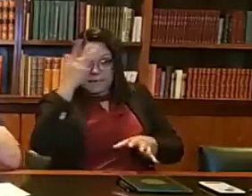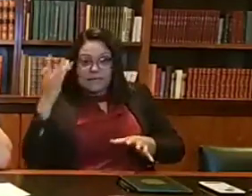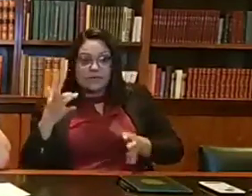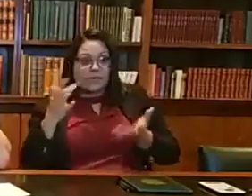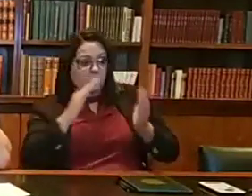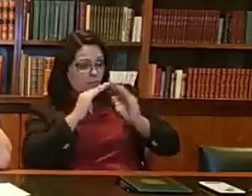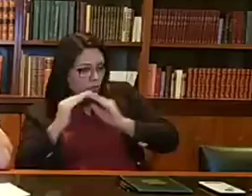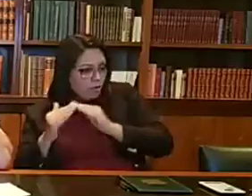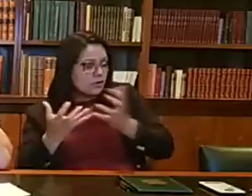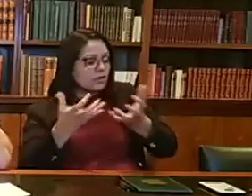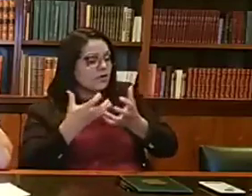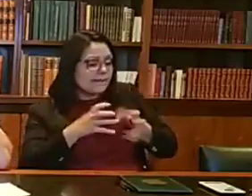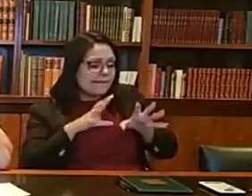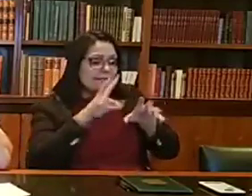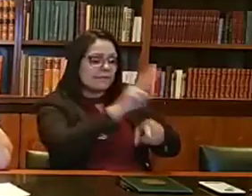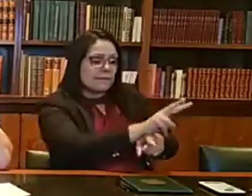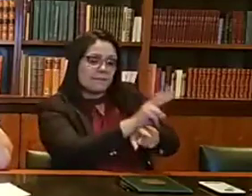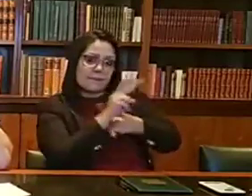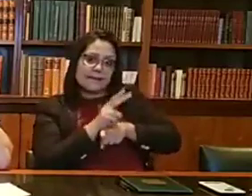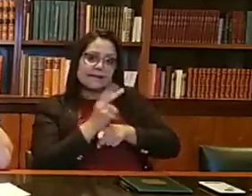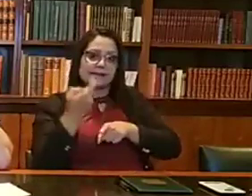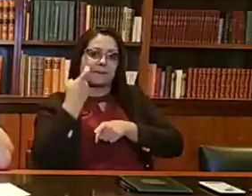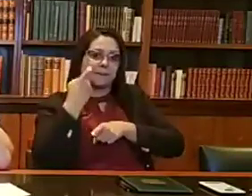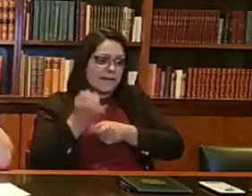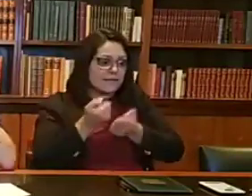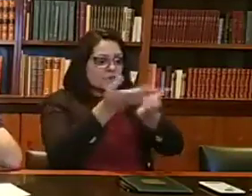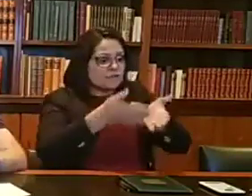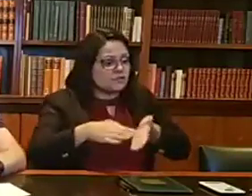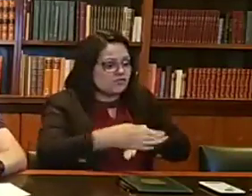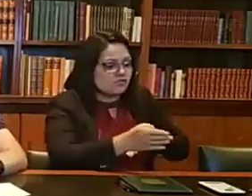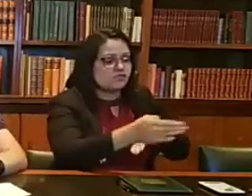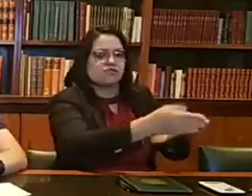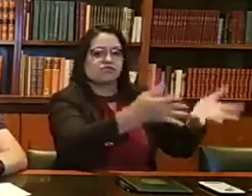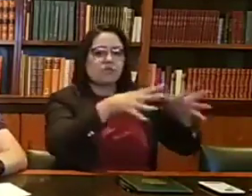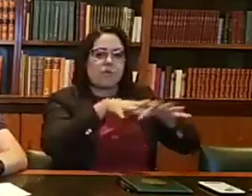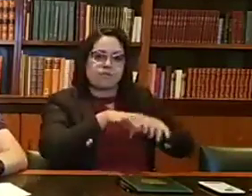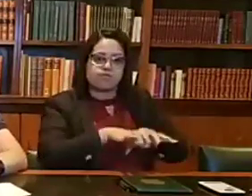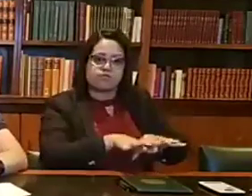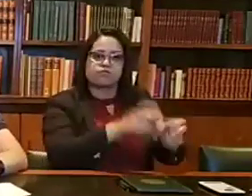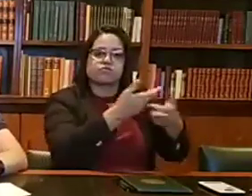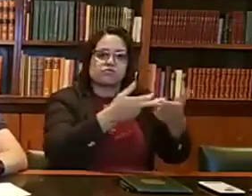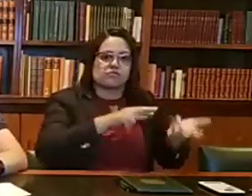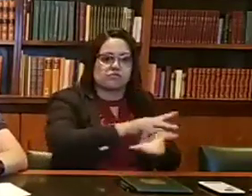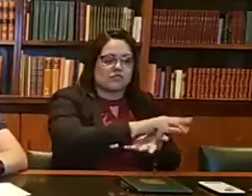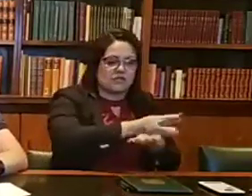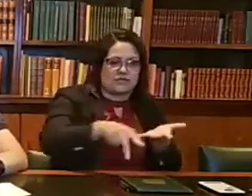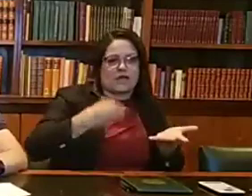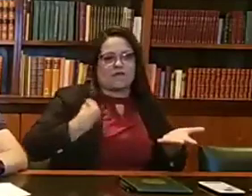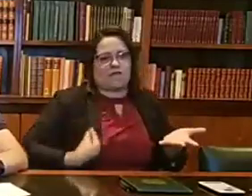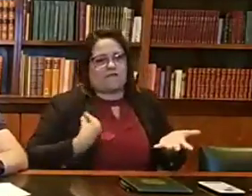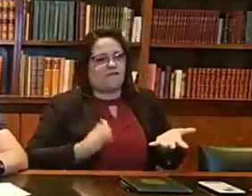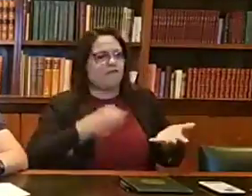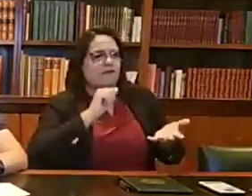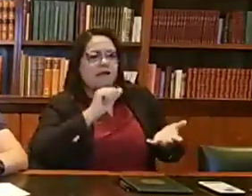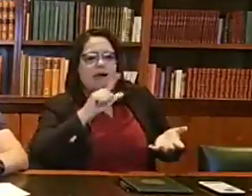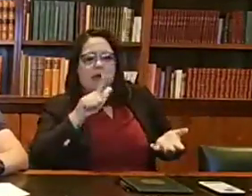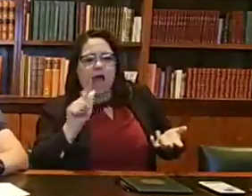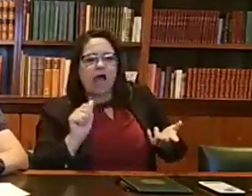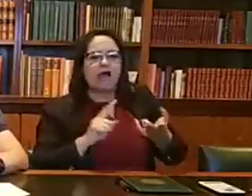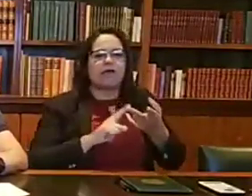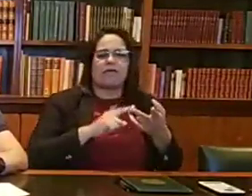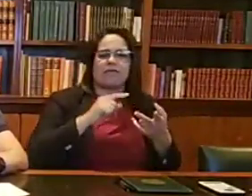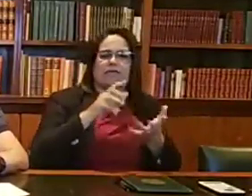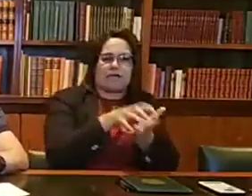obter essas áreas, né? Para poder cultivar o seu peixe, o seu organismo aquático, alga,